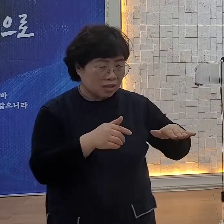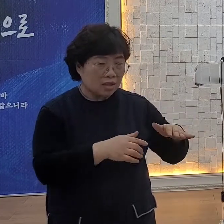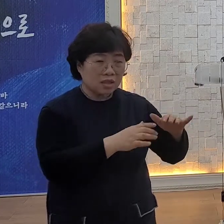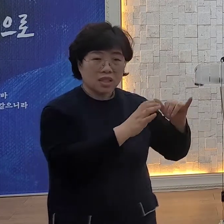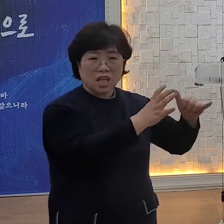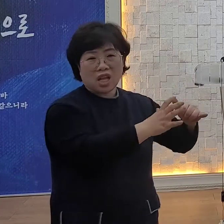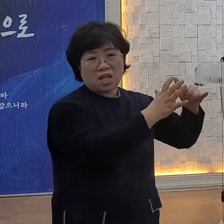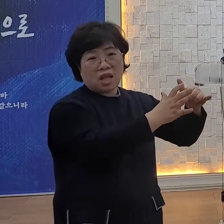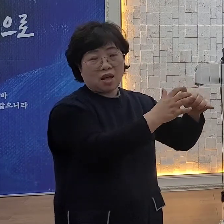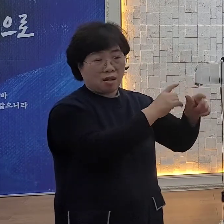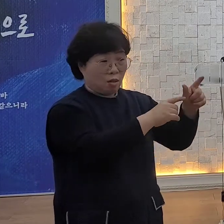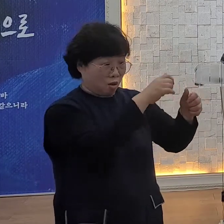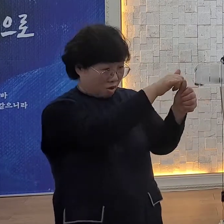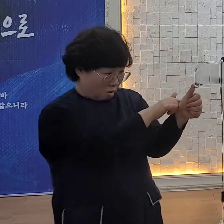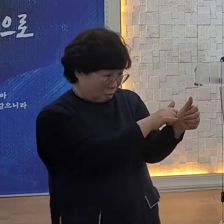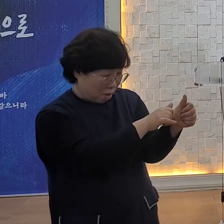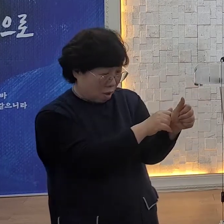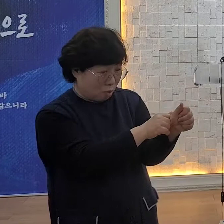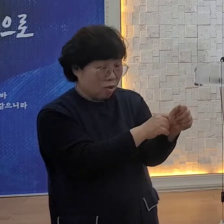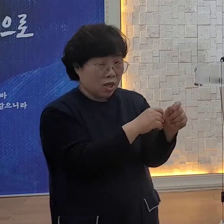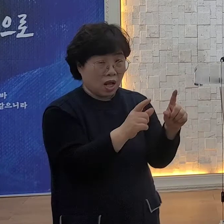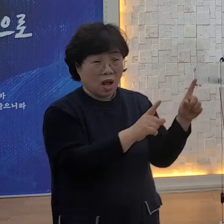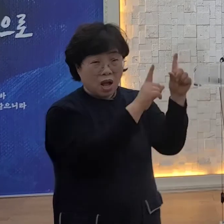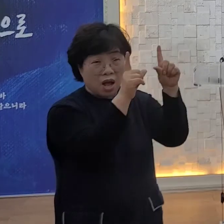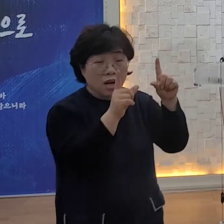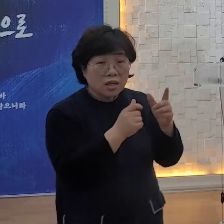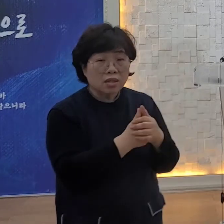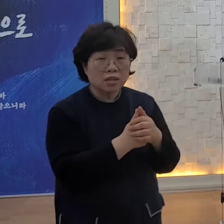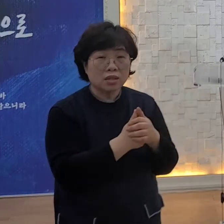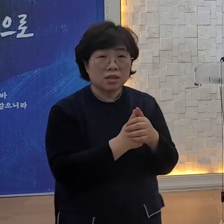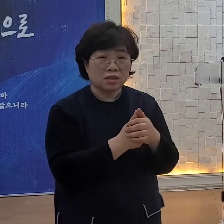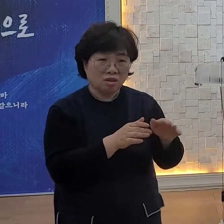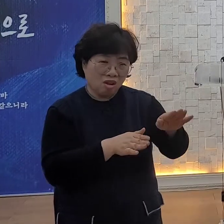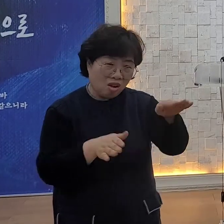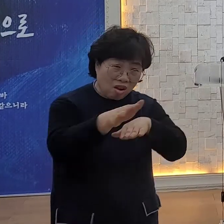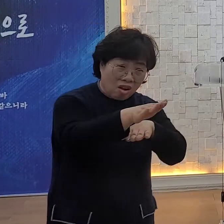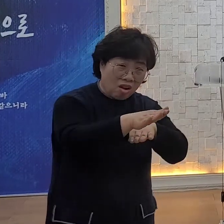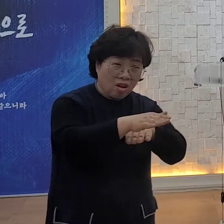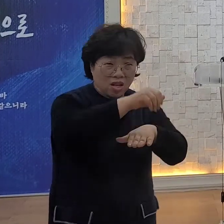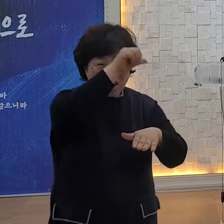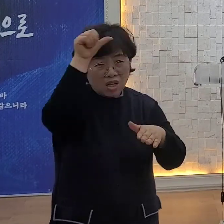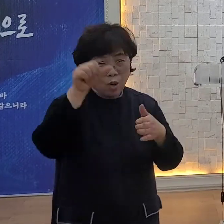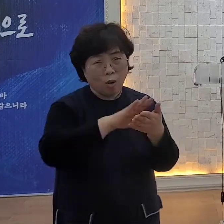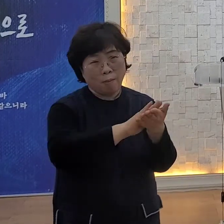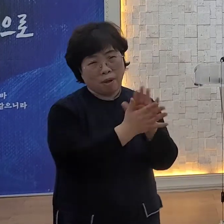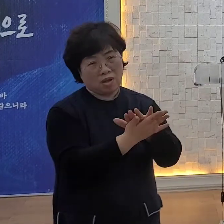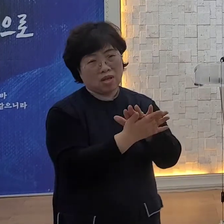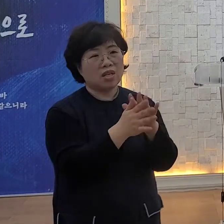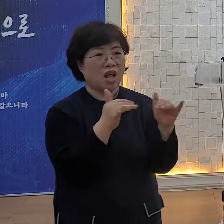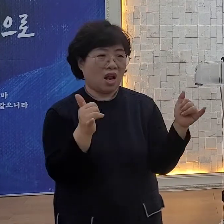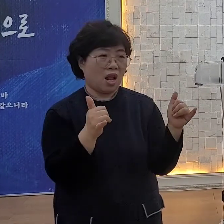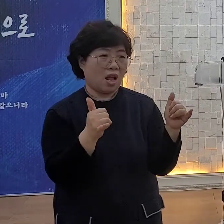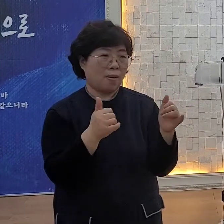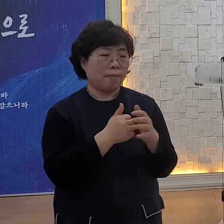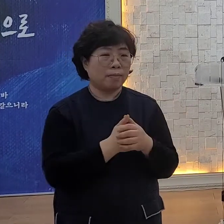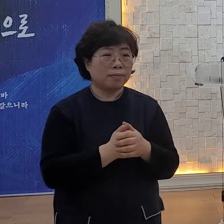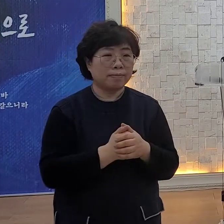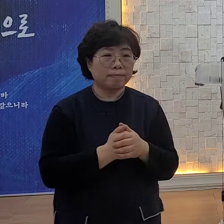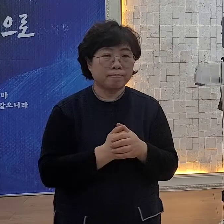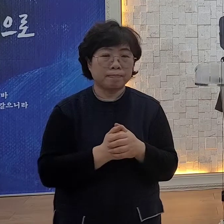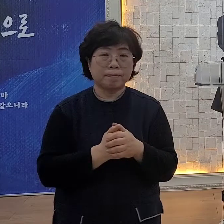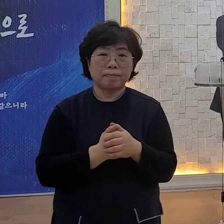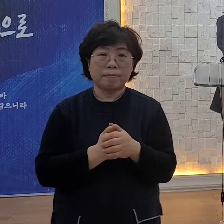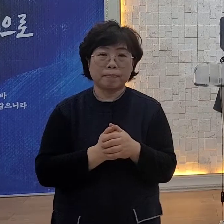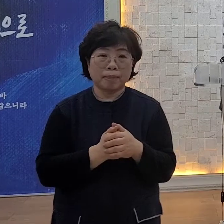그 조물주보다 더 경배하고 섬기고 이런 영리의 인생이 되고 말았다. 이 얘기를 지금 한 거잖아요.